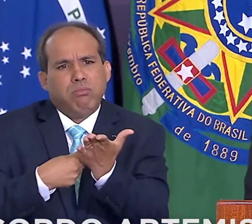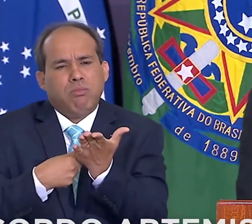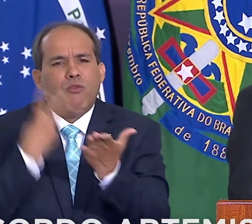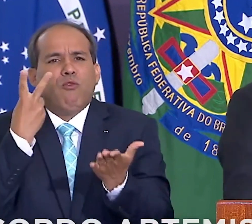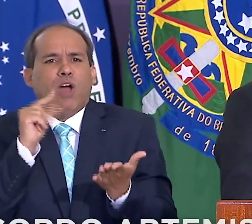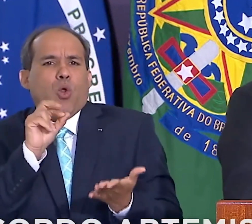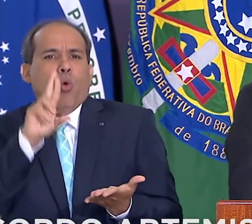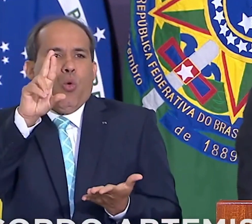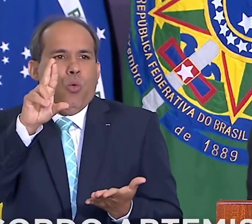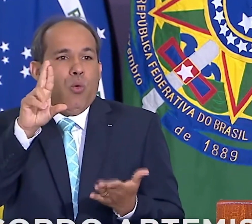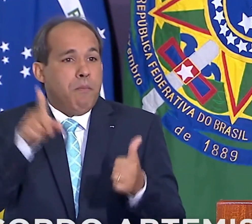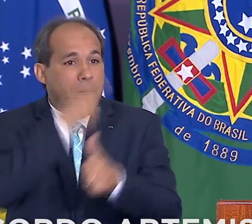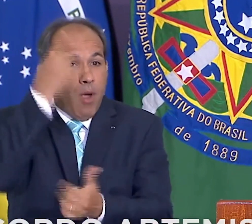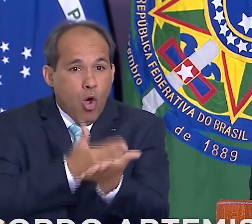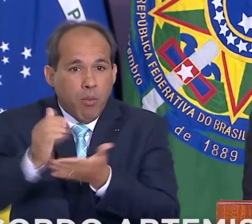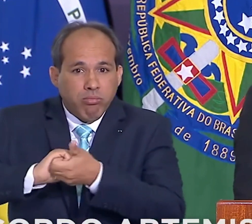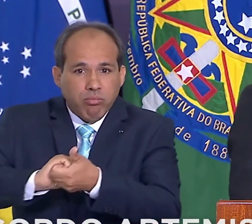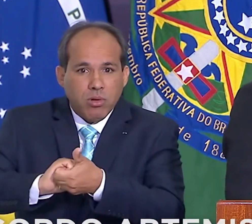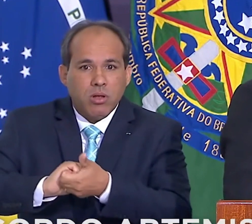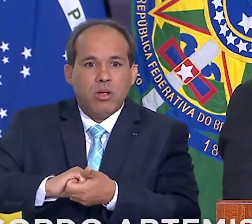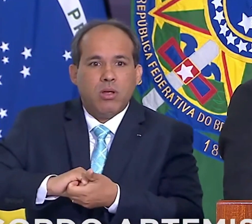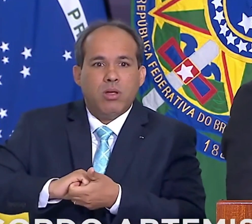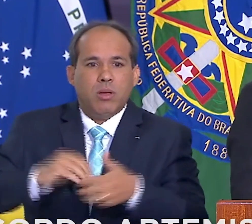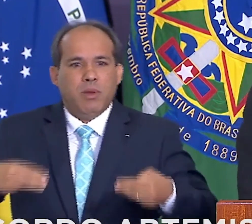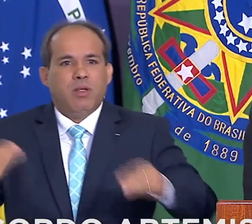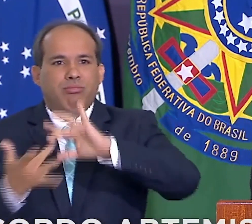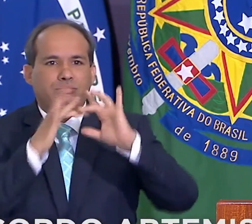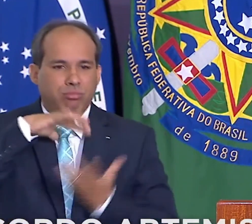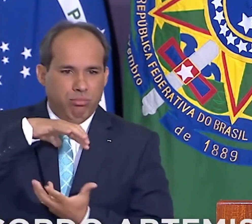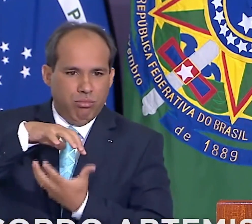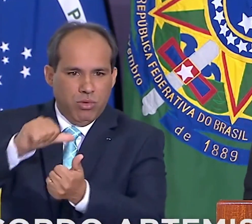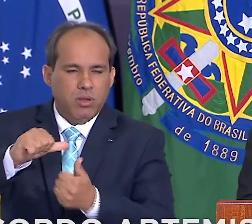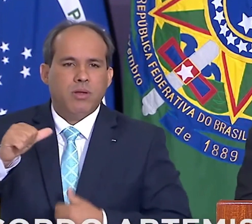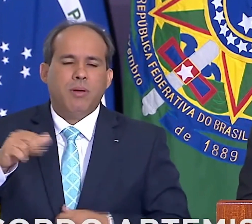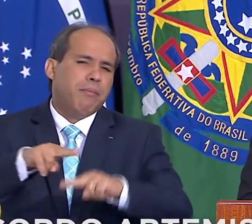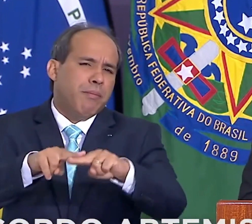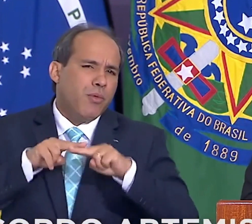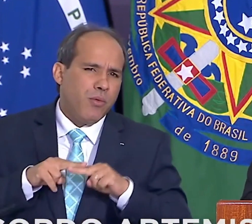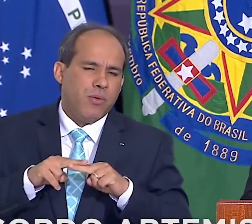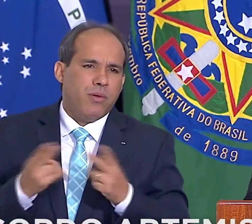Eu quero começar saudando o nosso Ministério das Relações Exteriores, tendo em vista